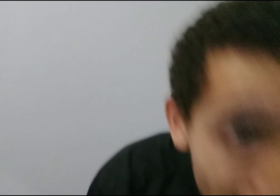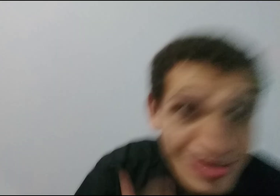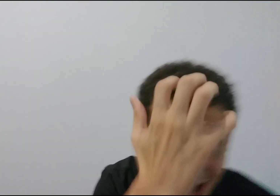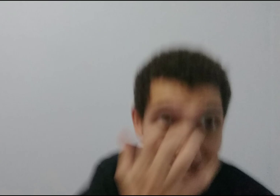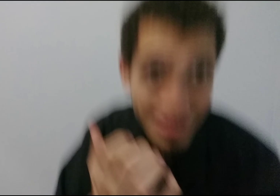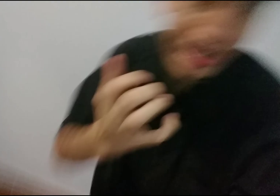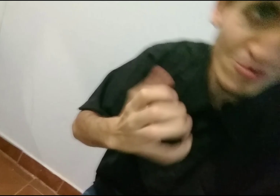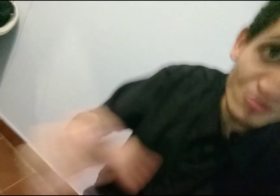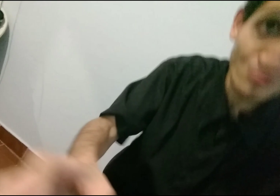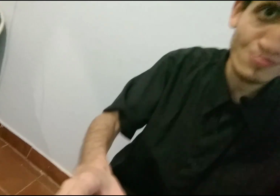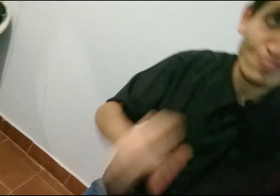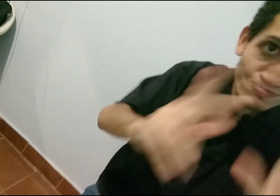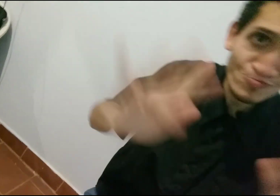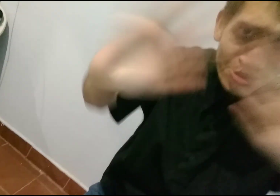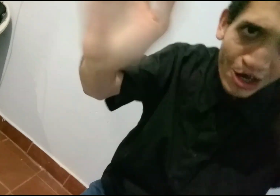É sério. Tchau.